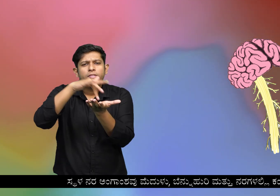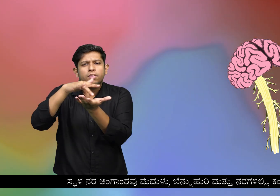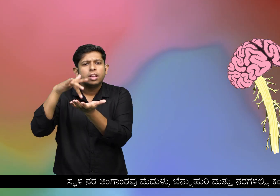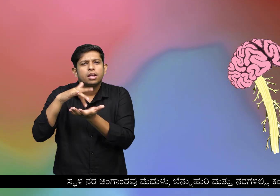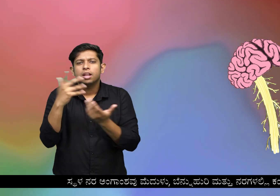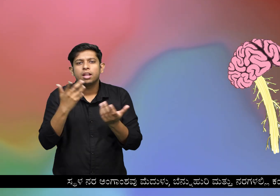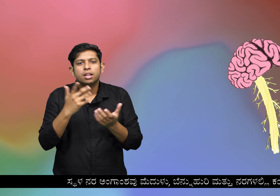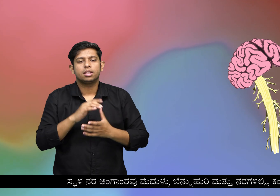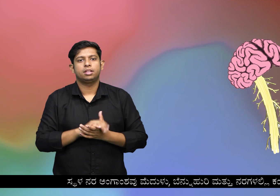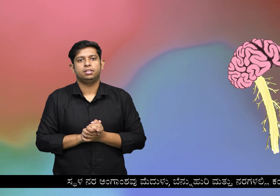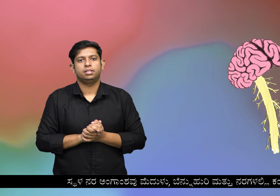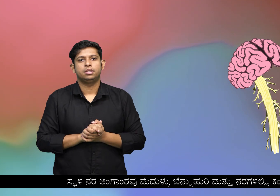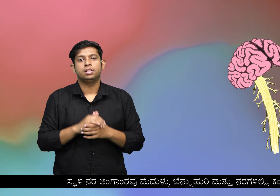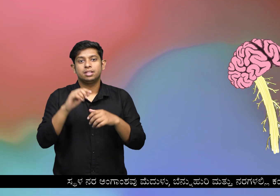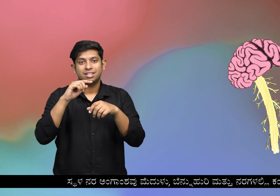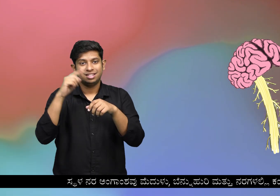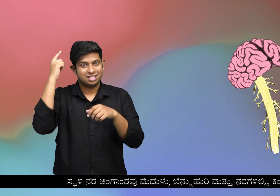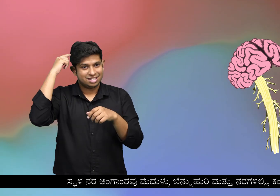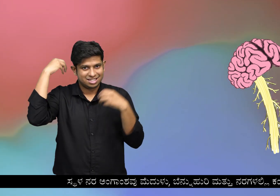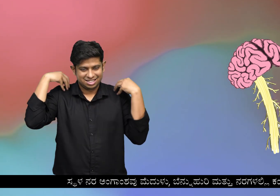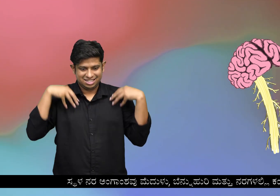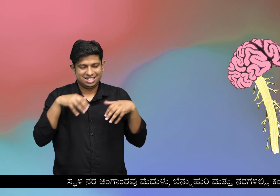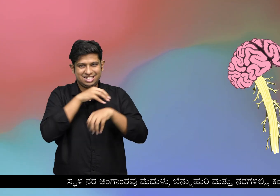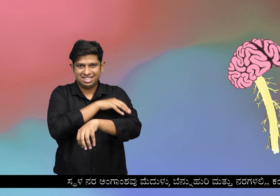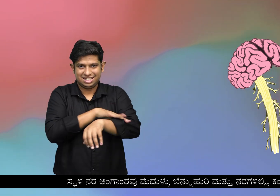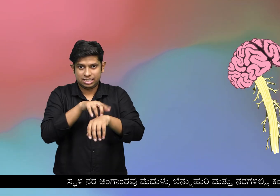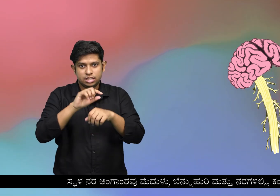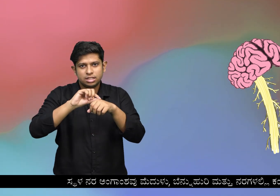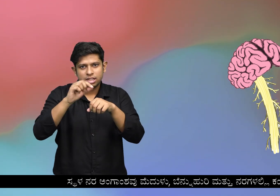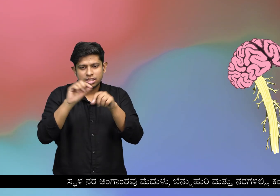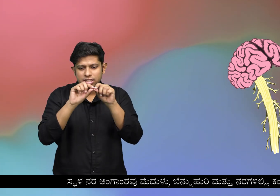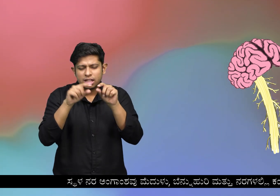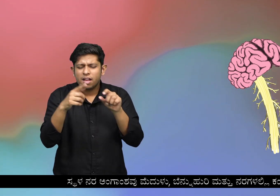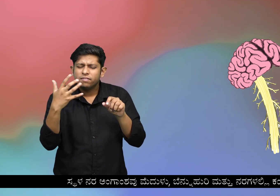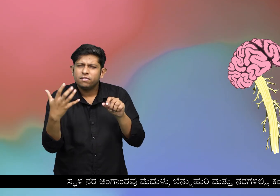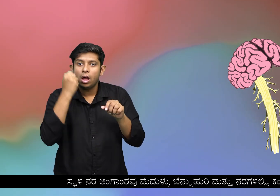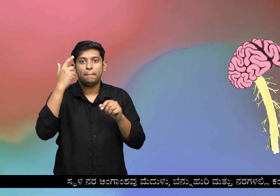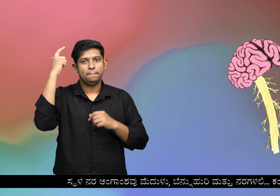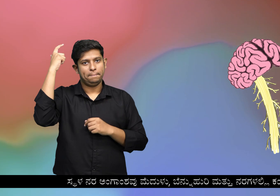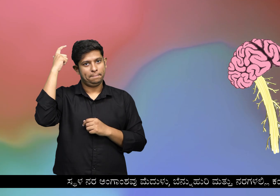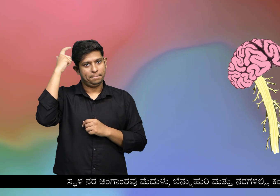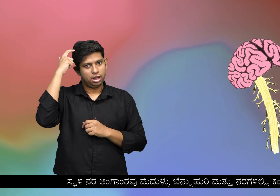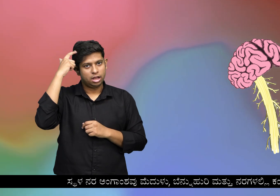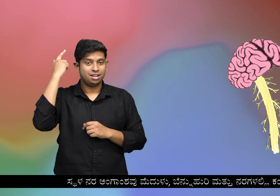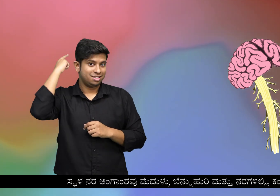ಸ್ಥಳ ನರ ಅಂಗಾಂಶವು ಮೆದುಳು, ಬೆನ್ನುಹುರಿ ಮತ್ತು ನರಗಳಲ್ಲಿ ಕಂಡುಬರುತ್ತದೆ.